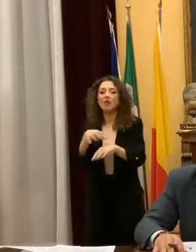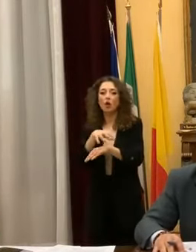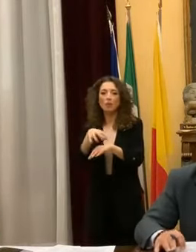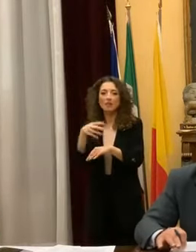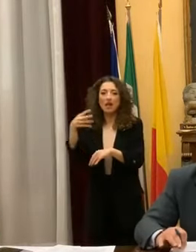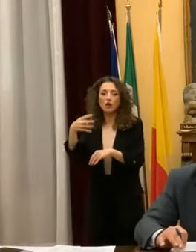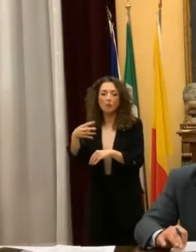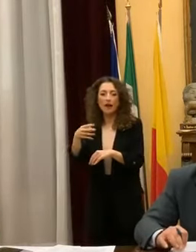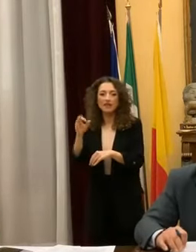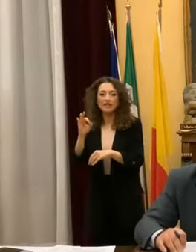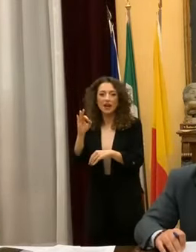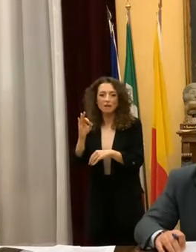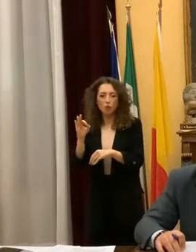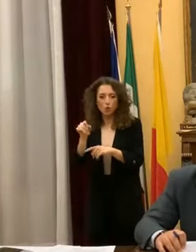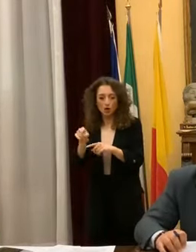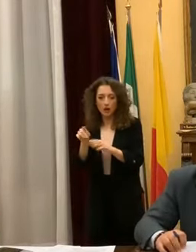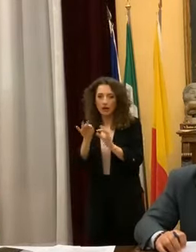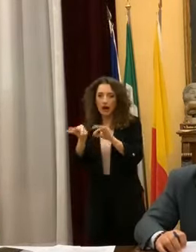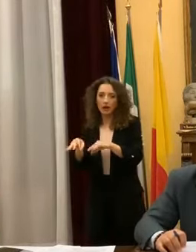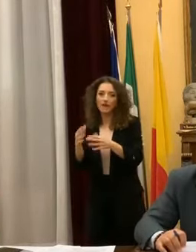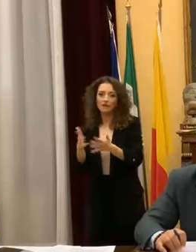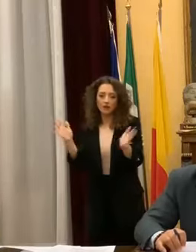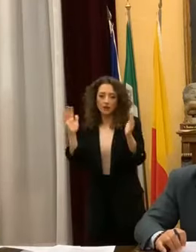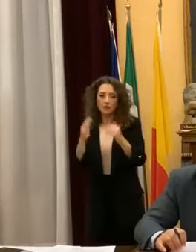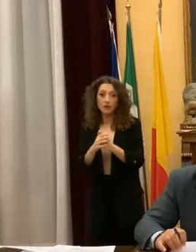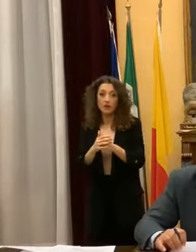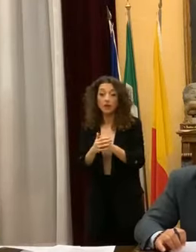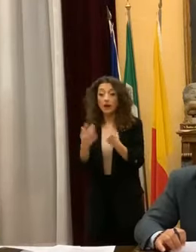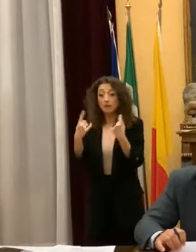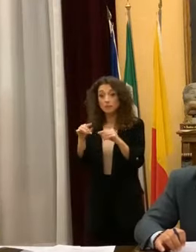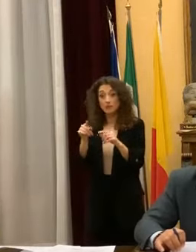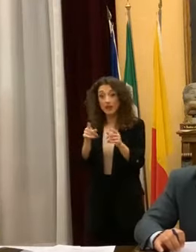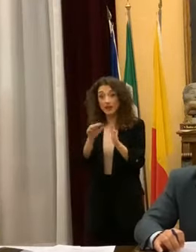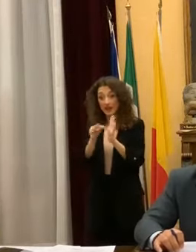e da lì inizia il percorso.